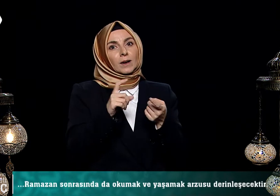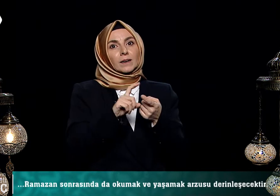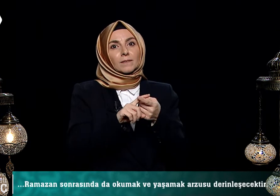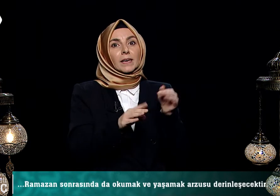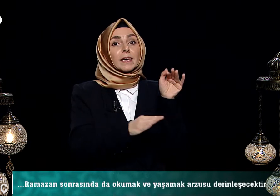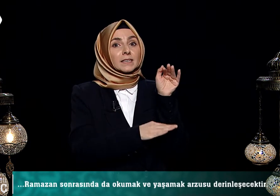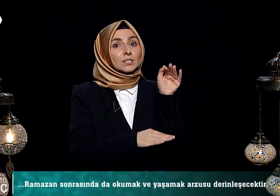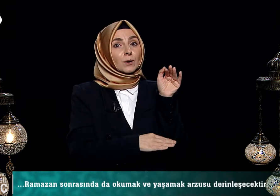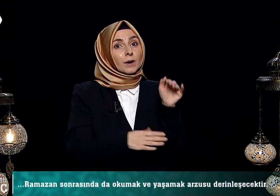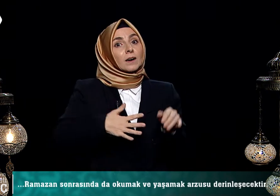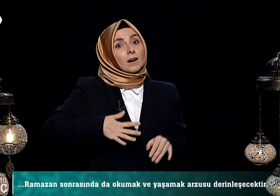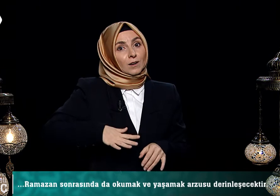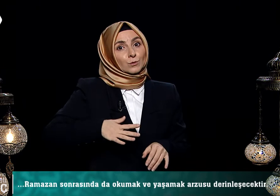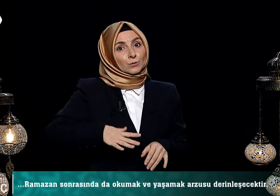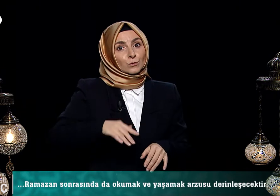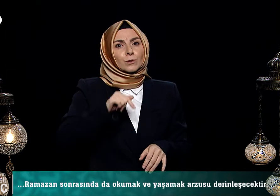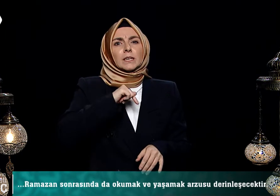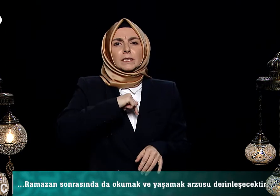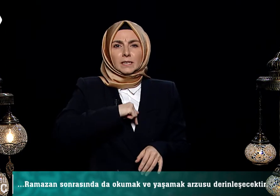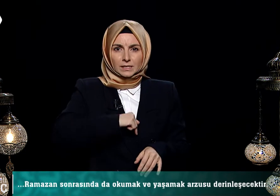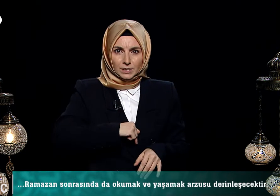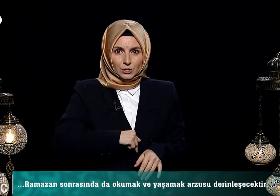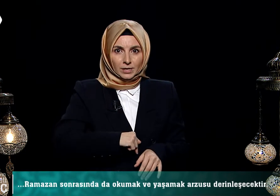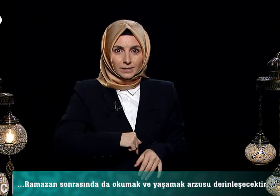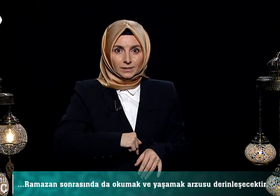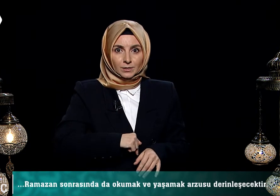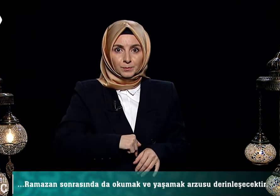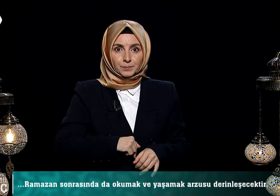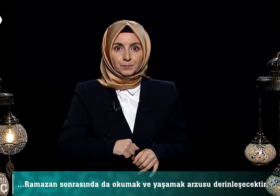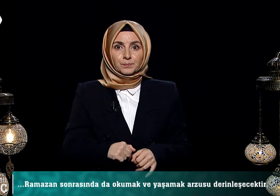ve yaşamak arzusu derinleşecektir.